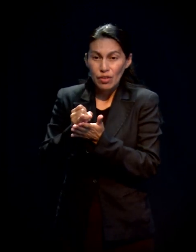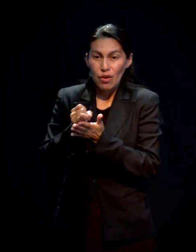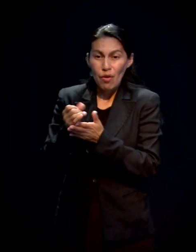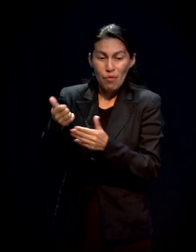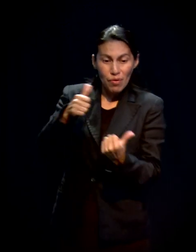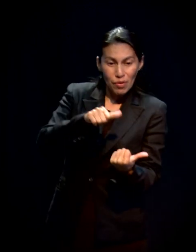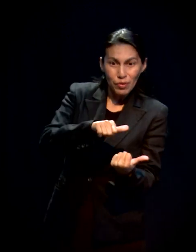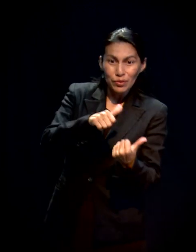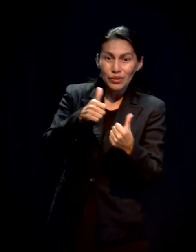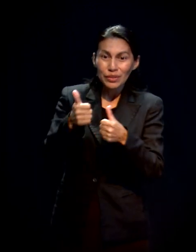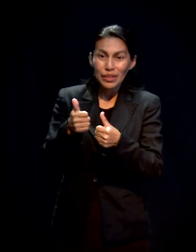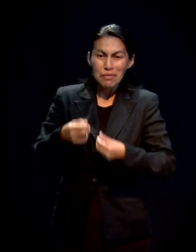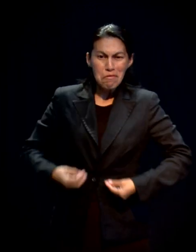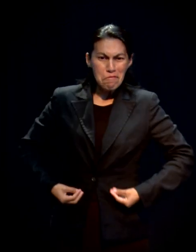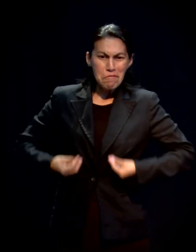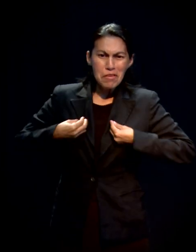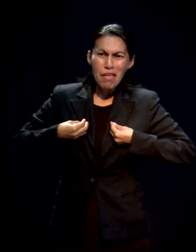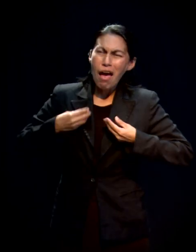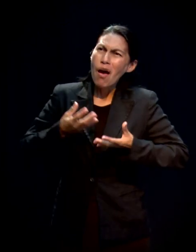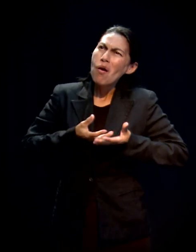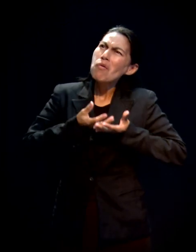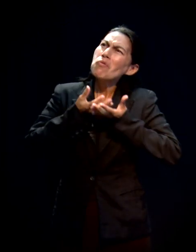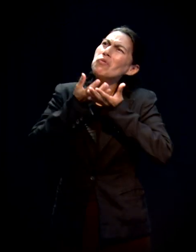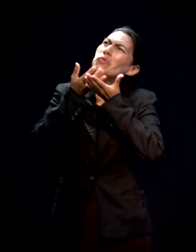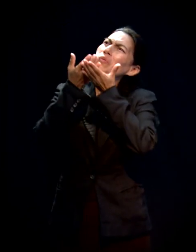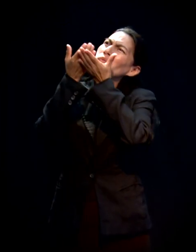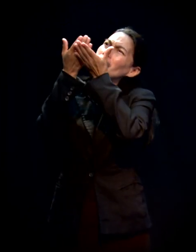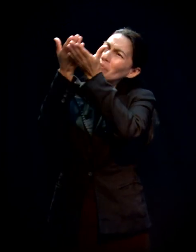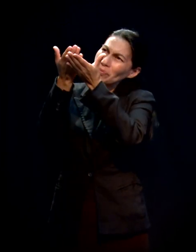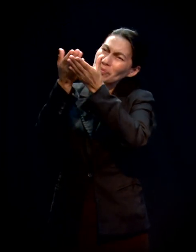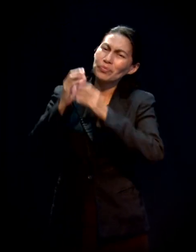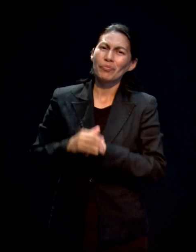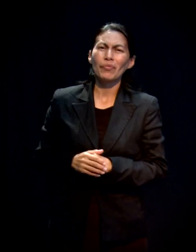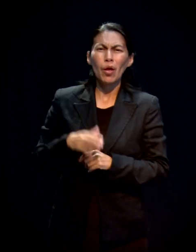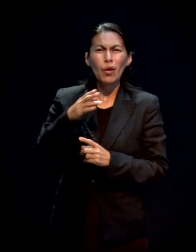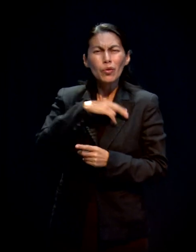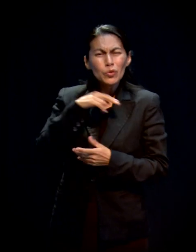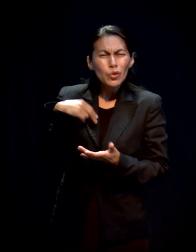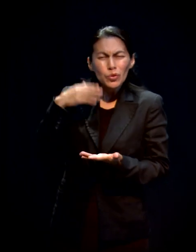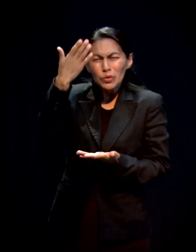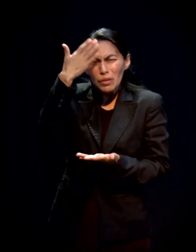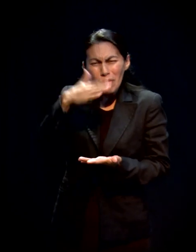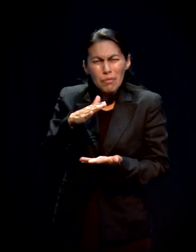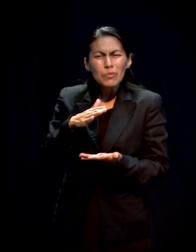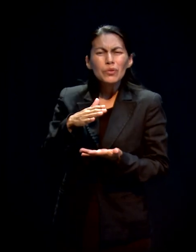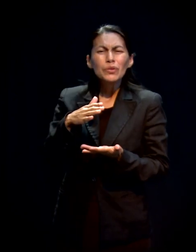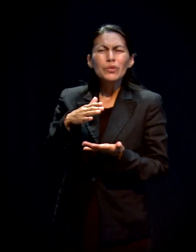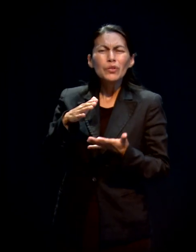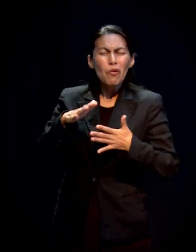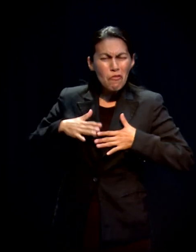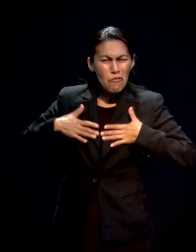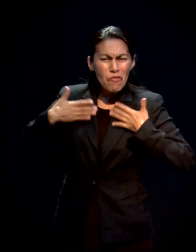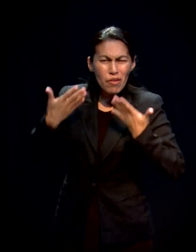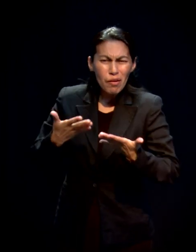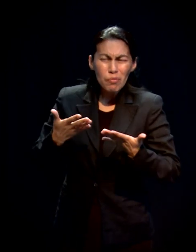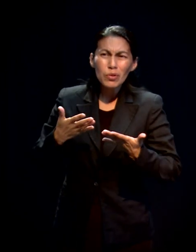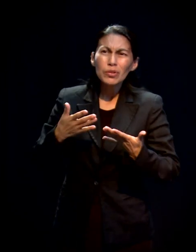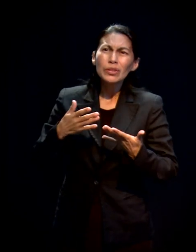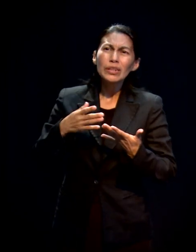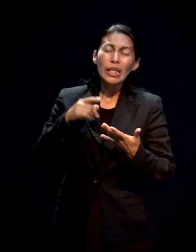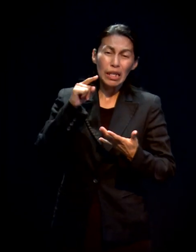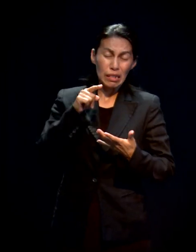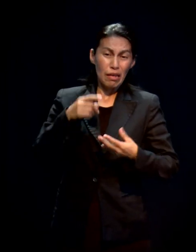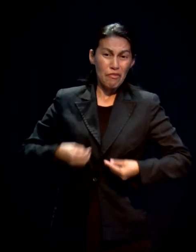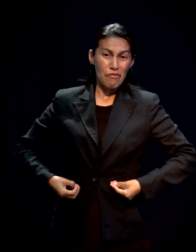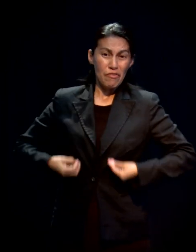los adventistas creemos que por medio de la entrega de su vida mi